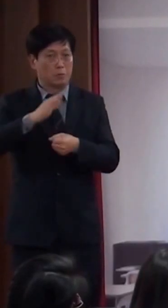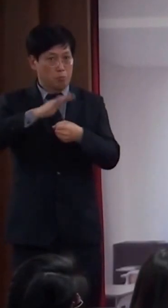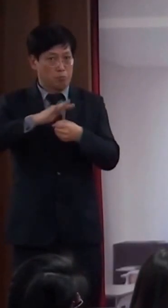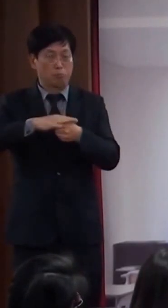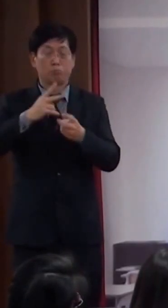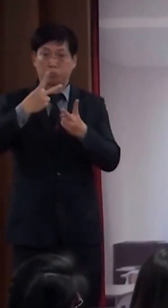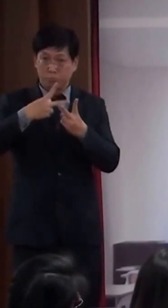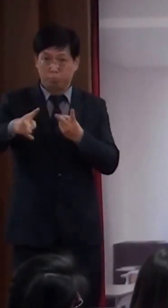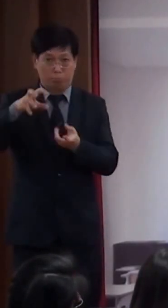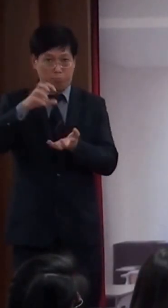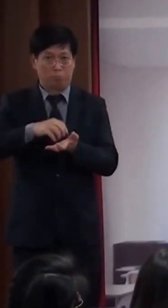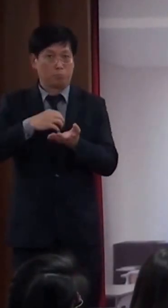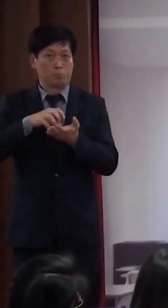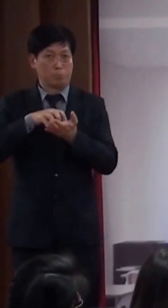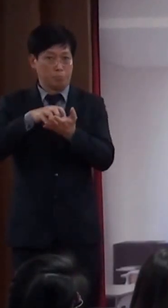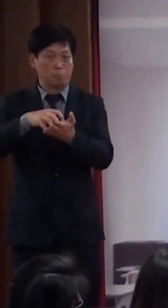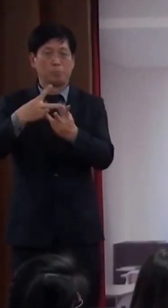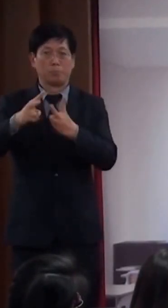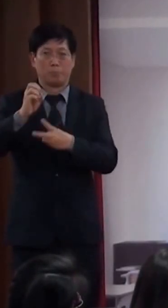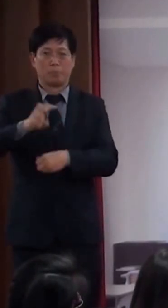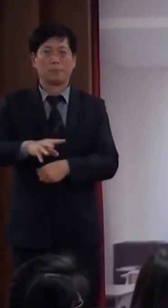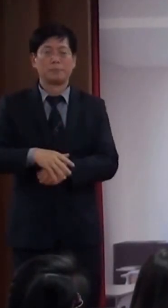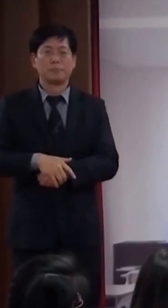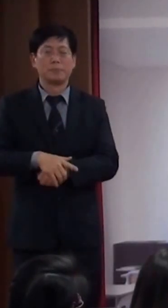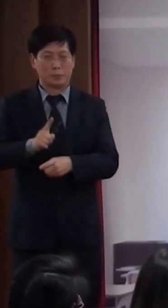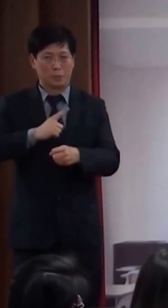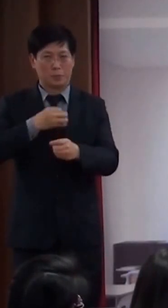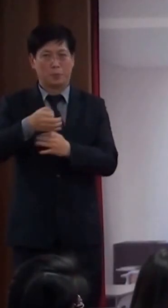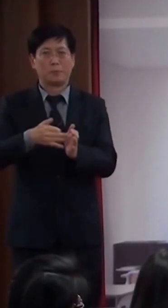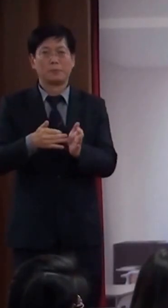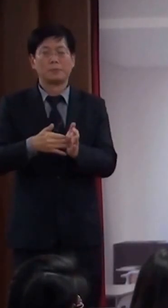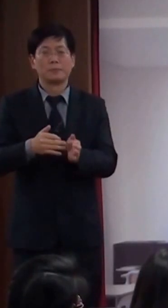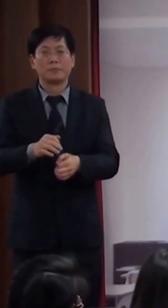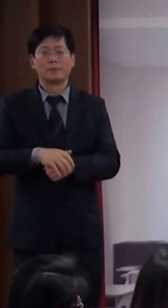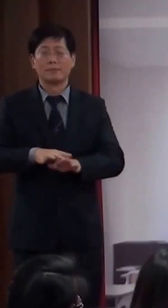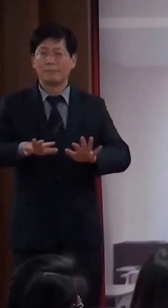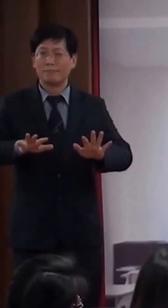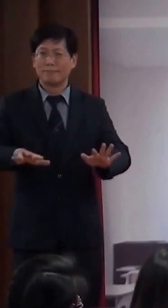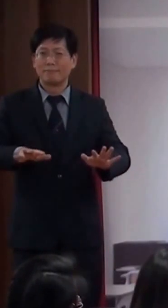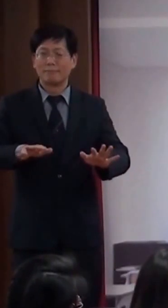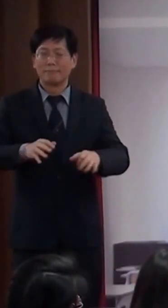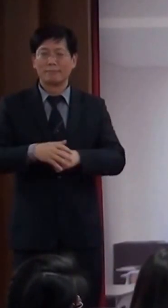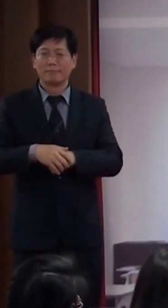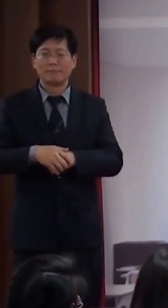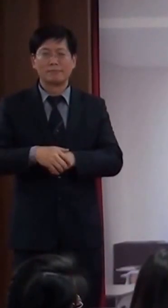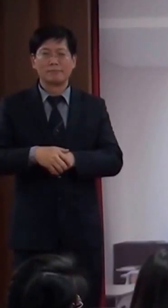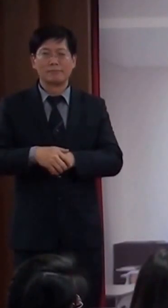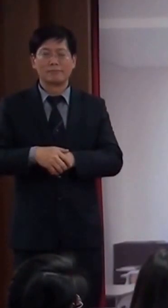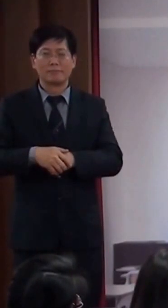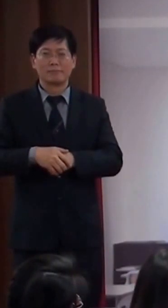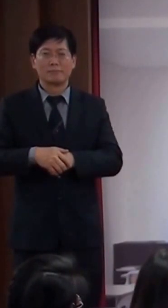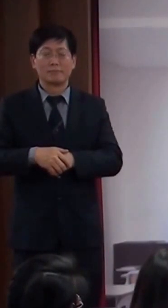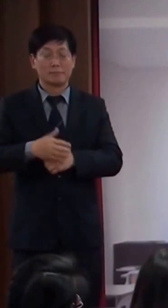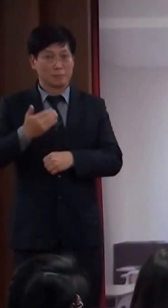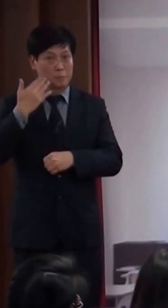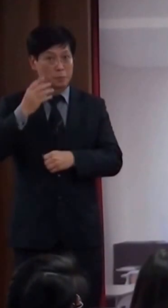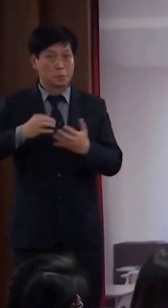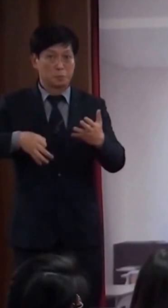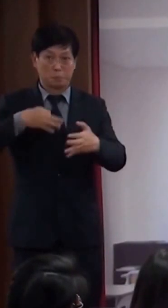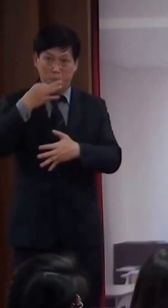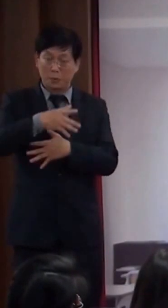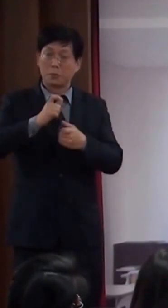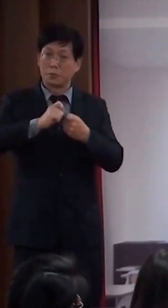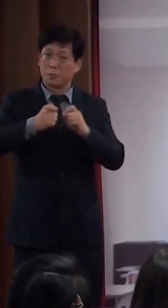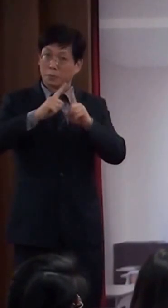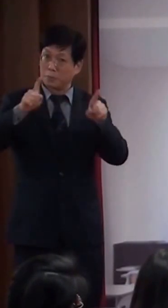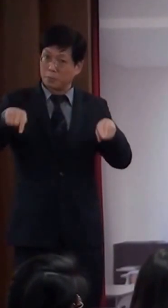个缴纳证明给我们这个民众。所以呢，现在呢，有关这个缴款税单